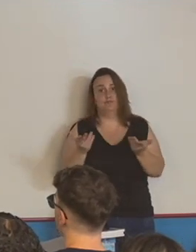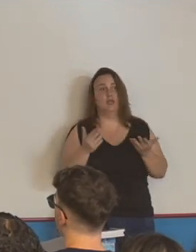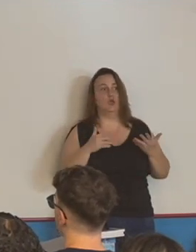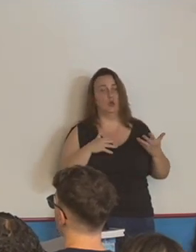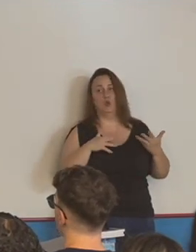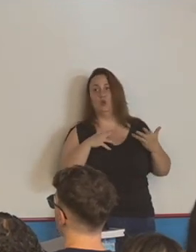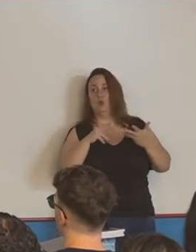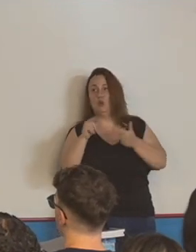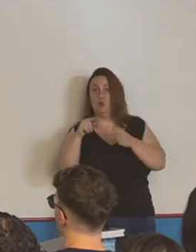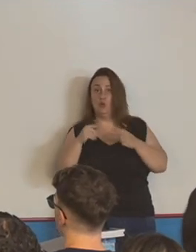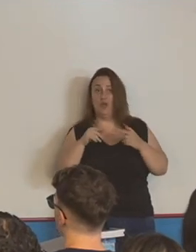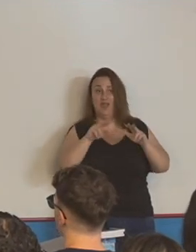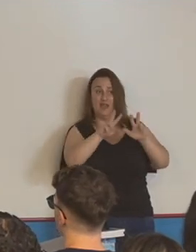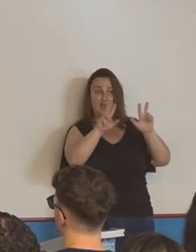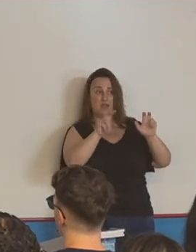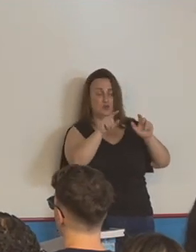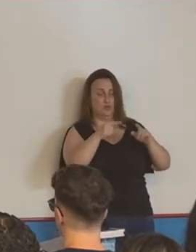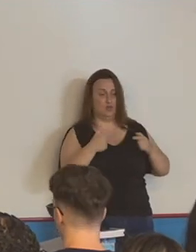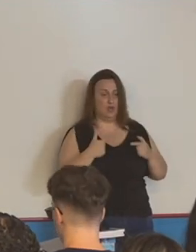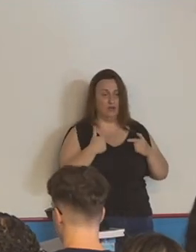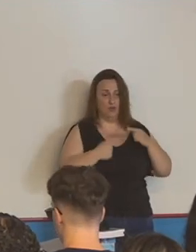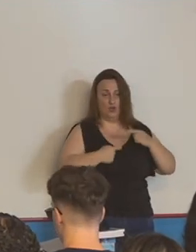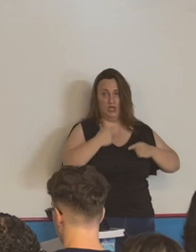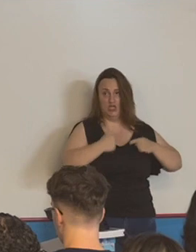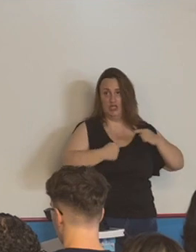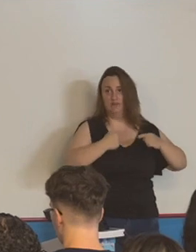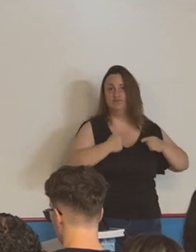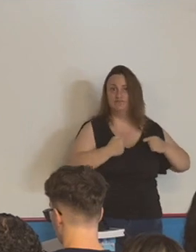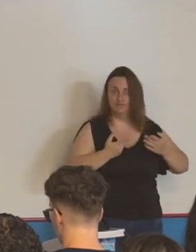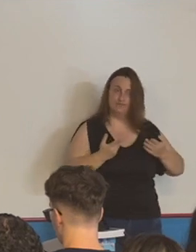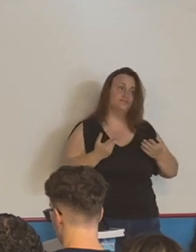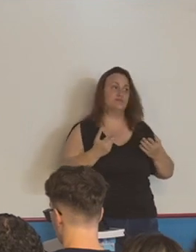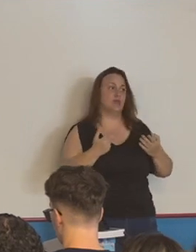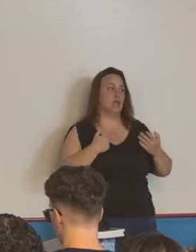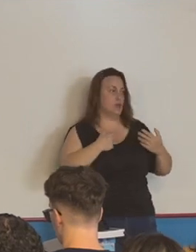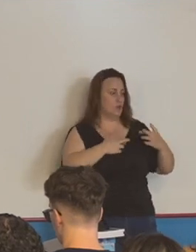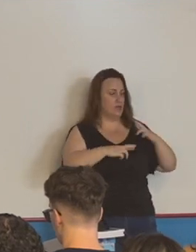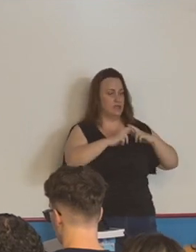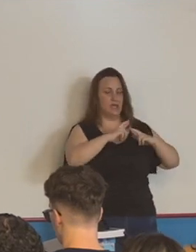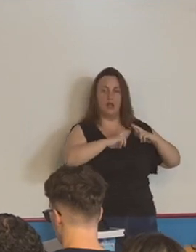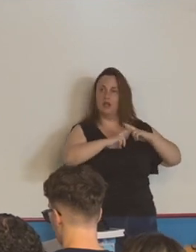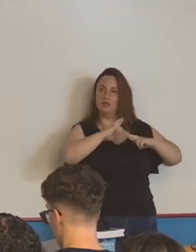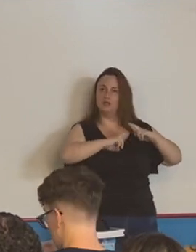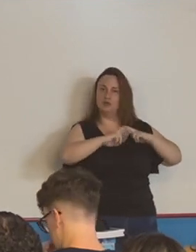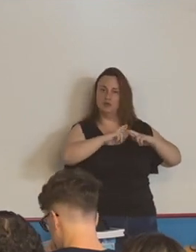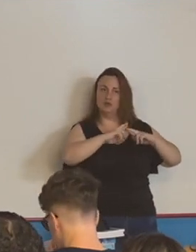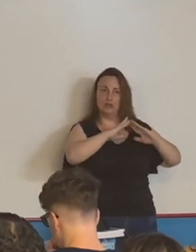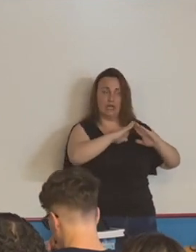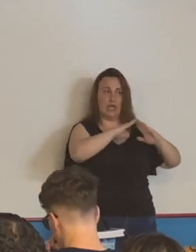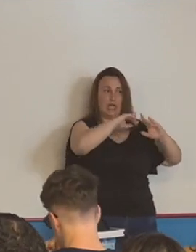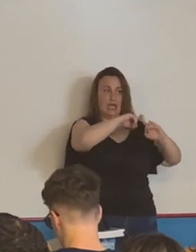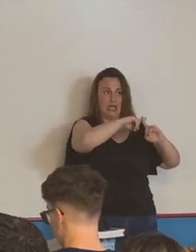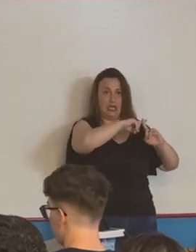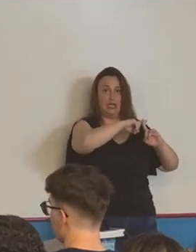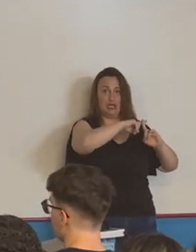né, política, eles se relacionarem, né, junto com algumas igrejas que são mal